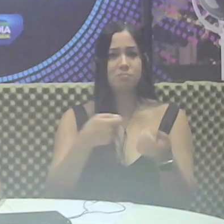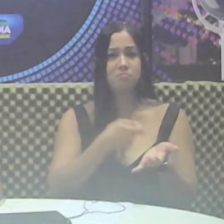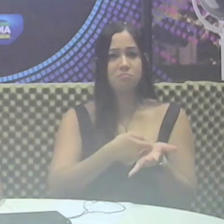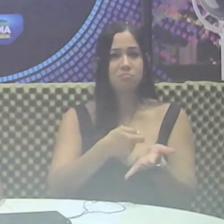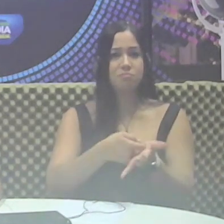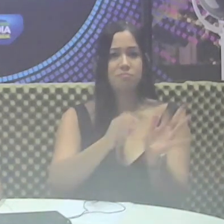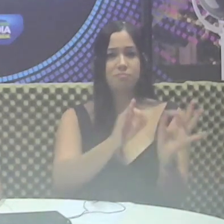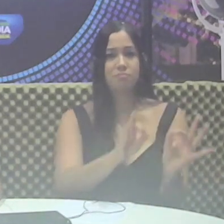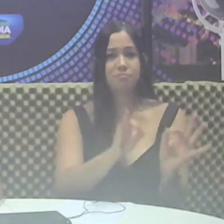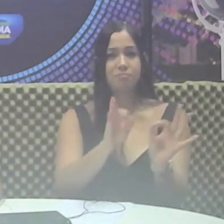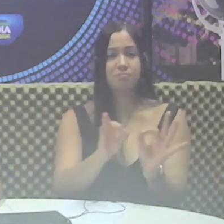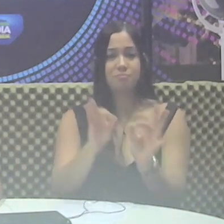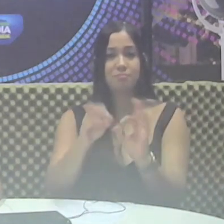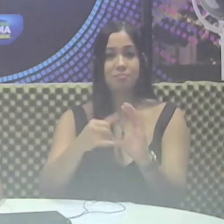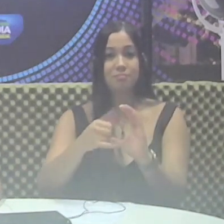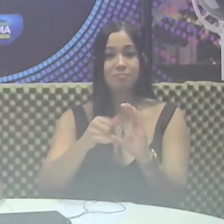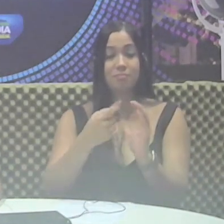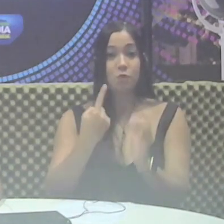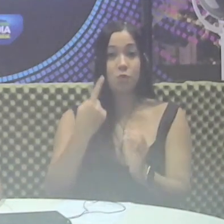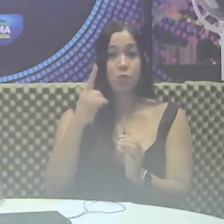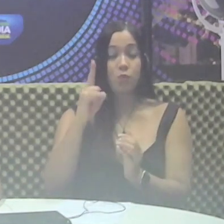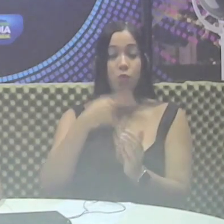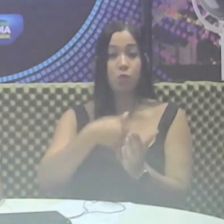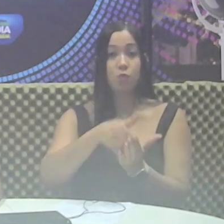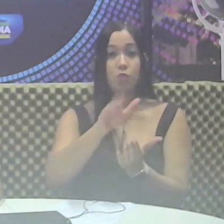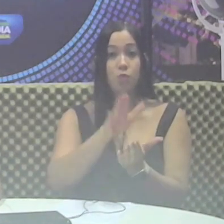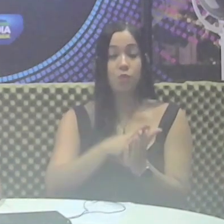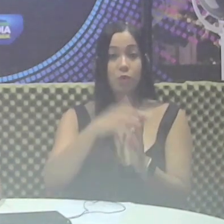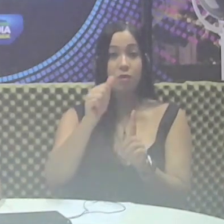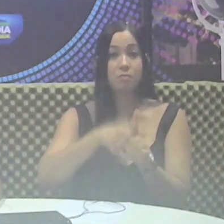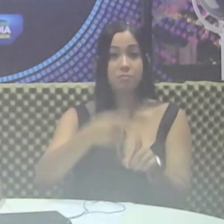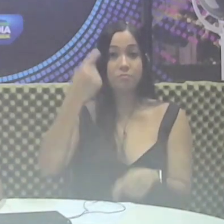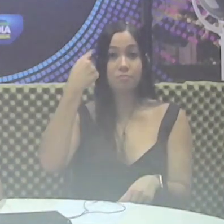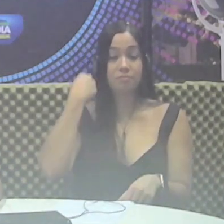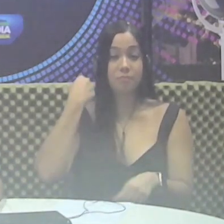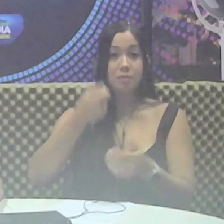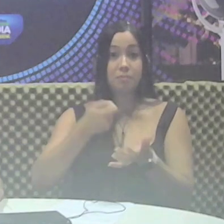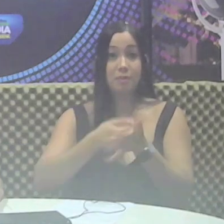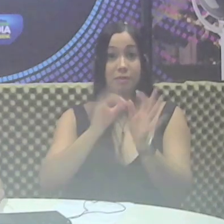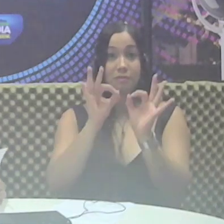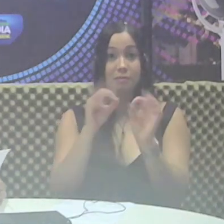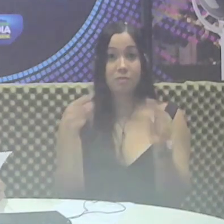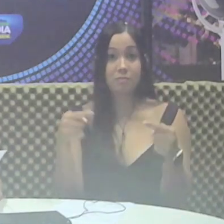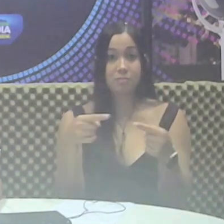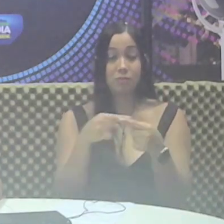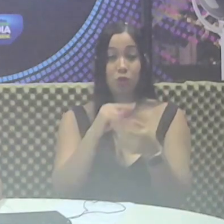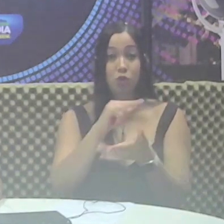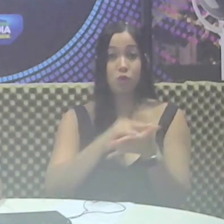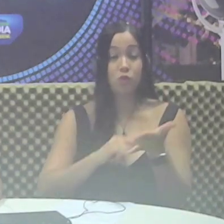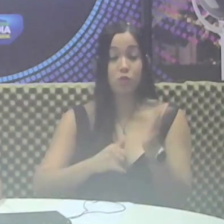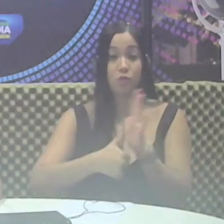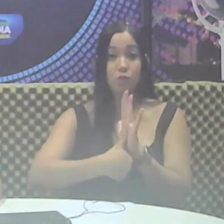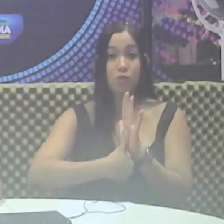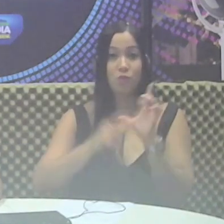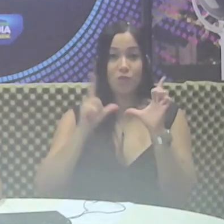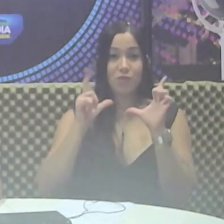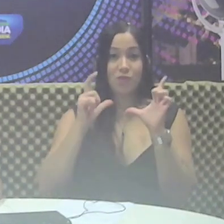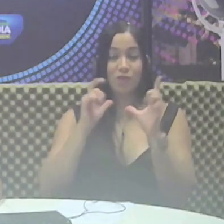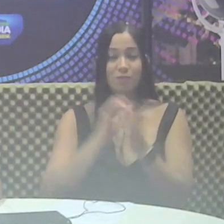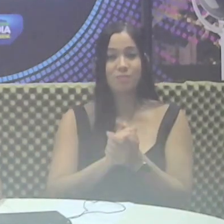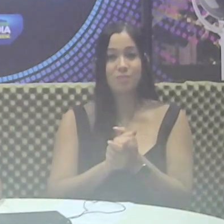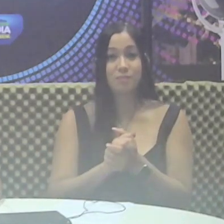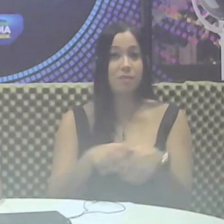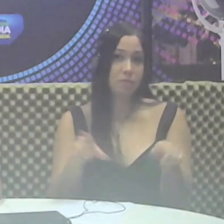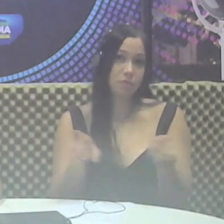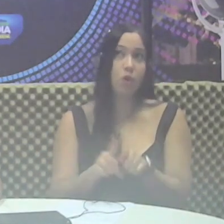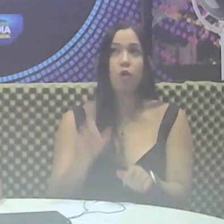com a CEMIG, apresentar a última fatura de energia elétrica com comprovante de pagamento e documento de identificação com foto,